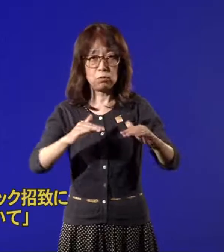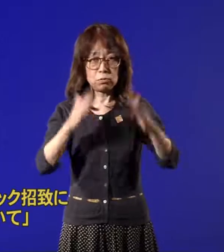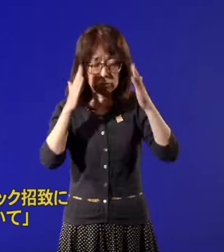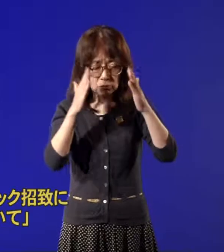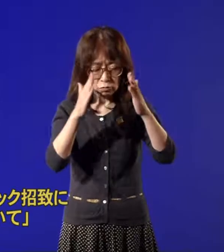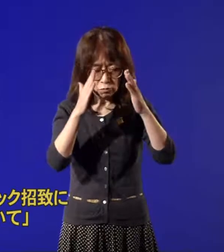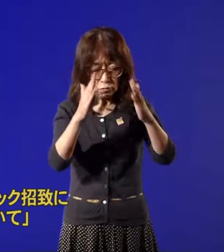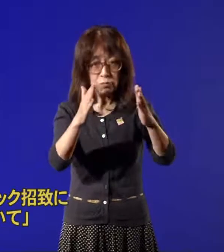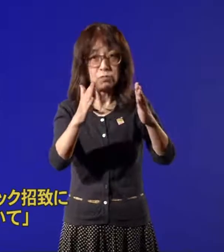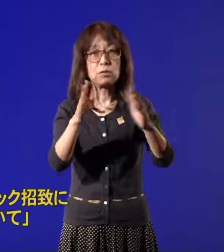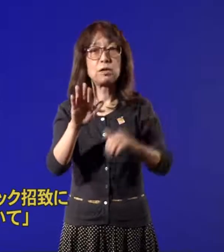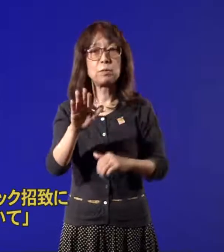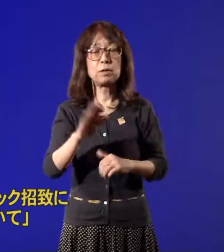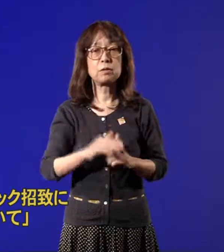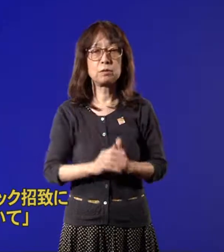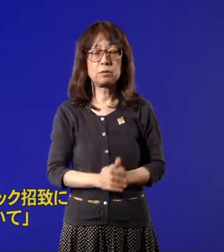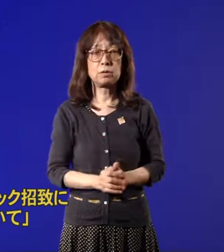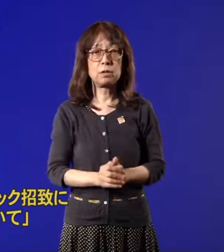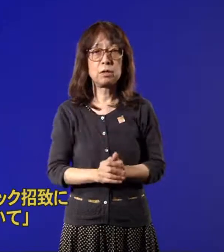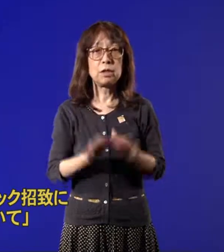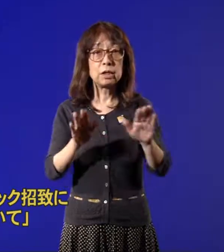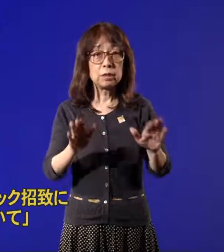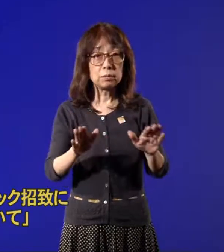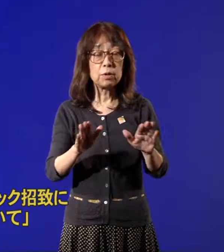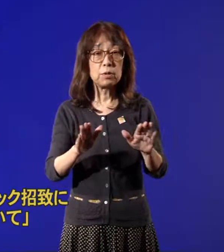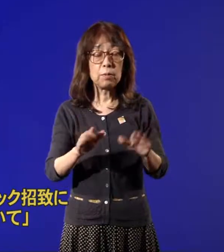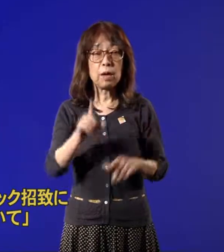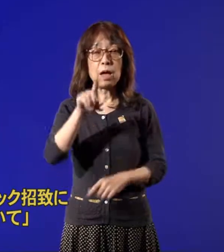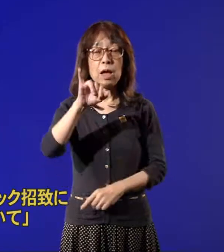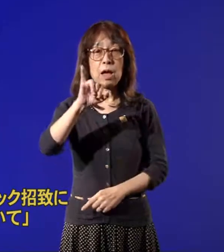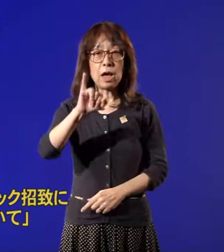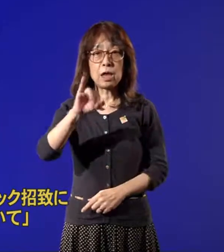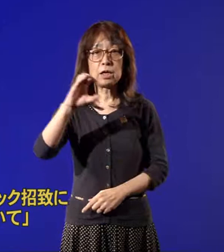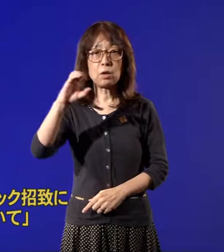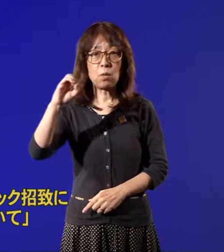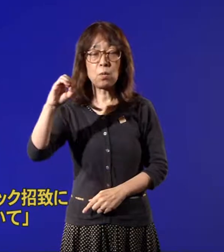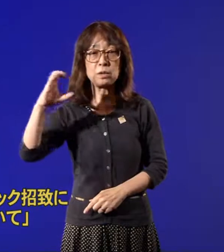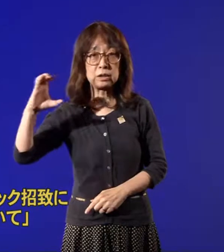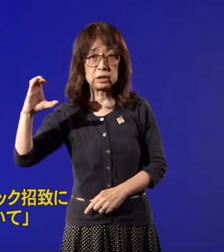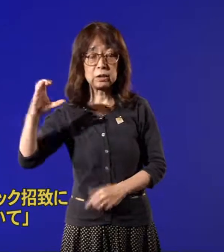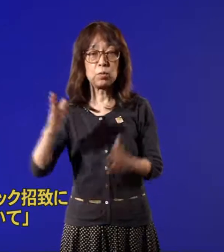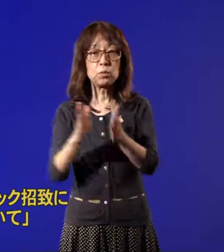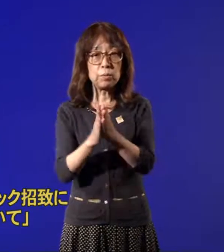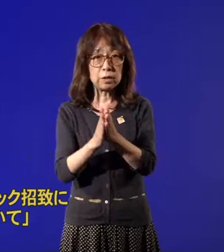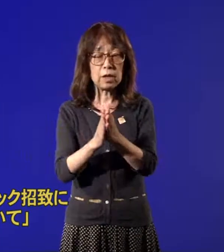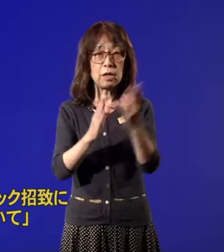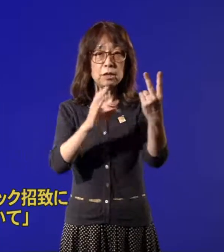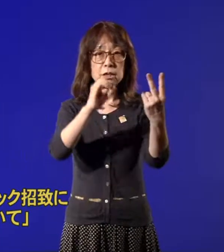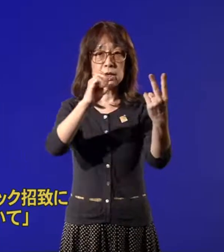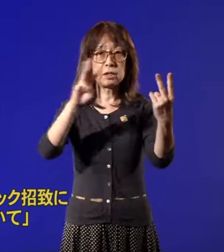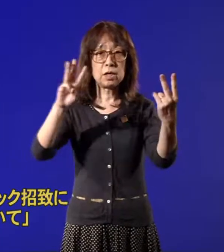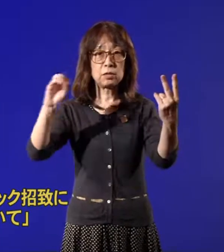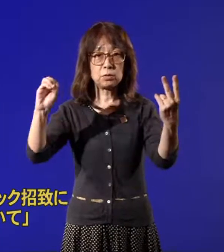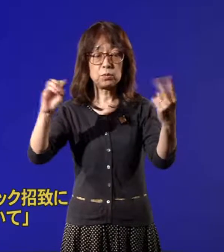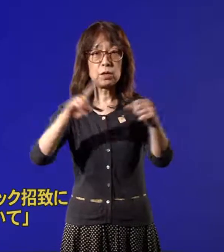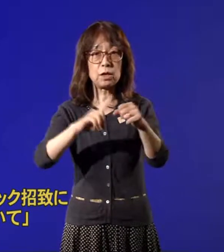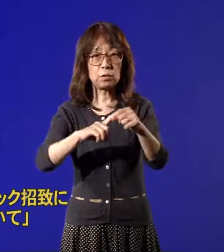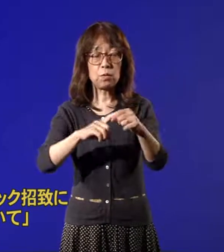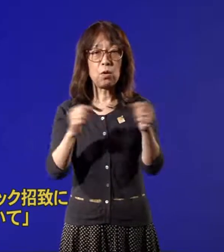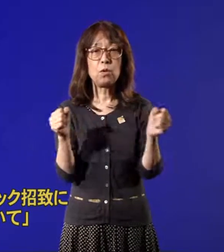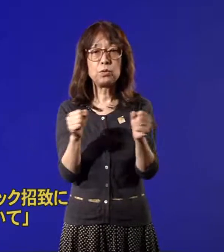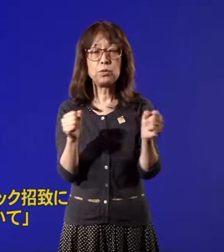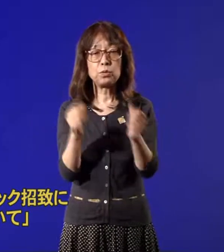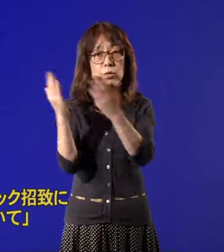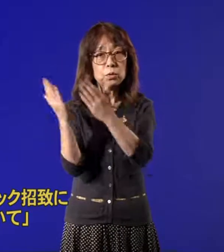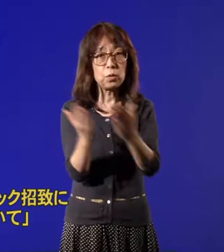しているという状況であります。まあ、そういう意味ではIOC を含めて2030年の冬の招致の